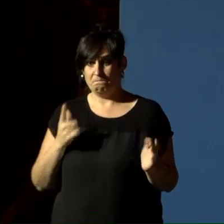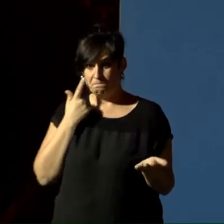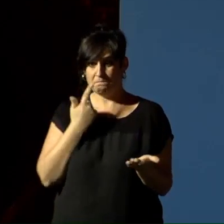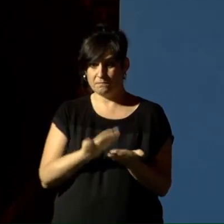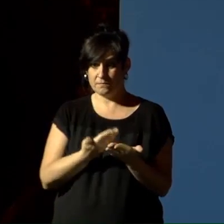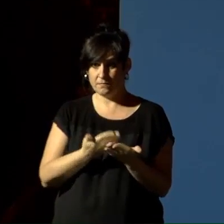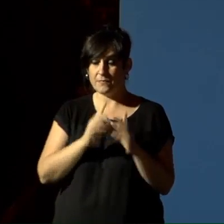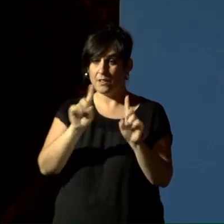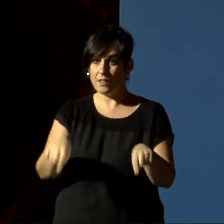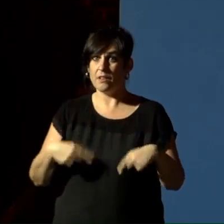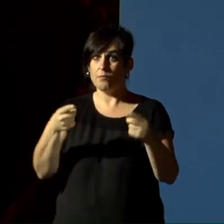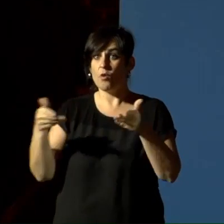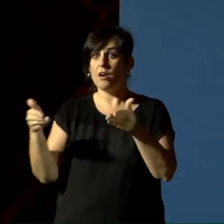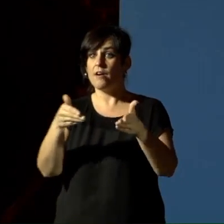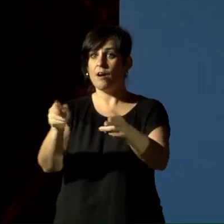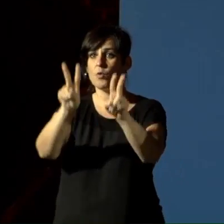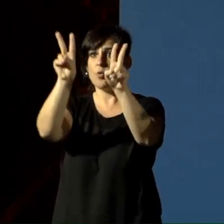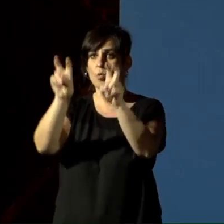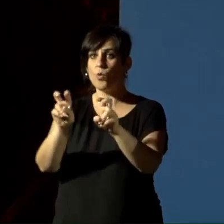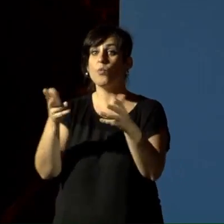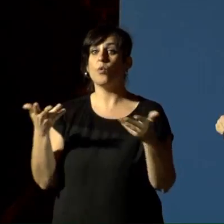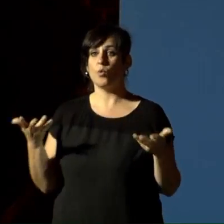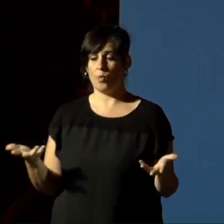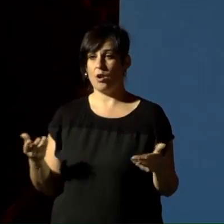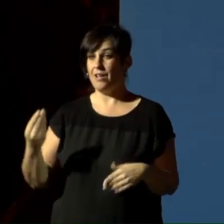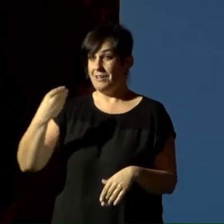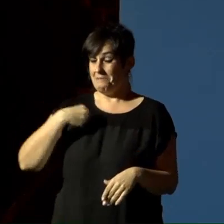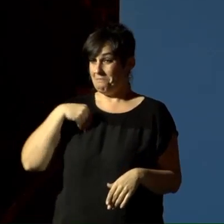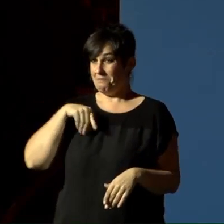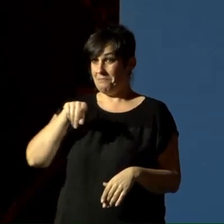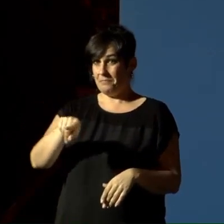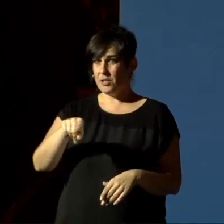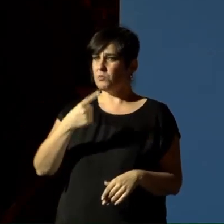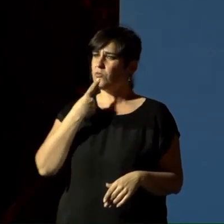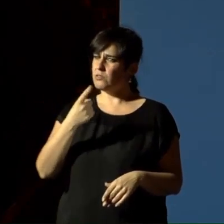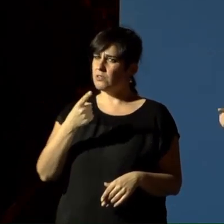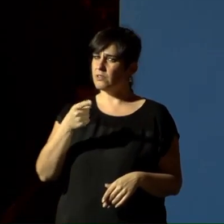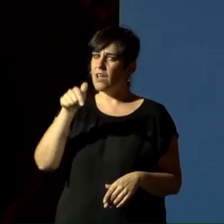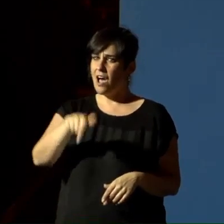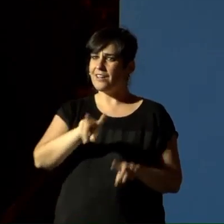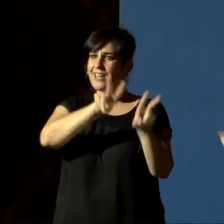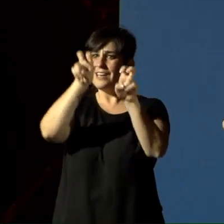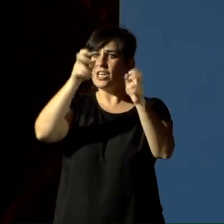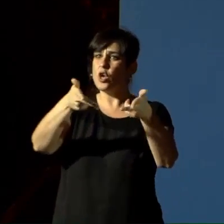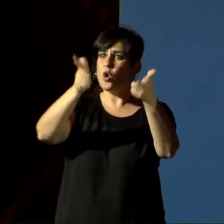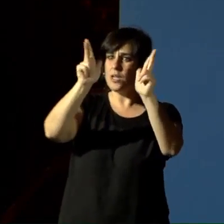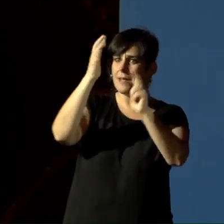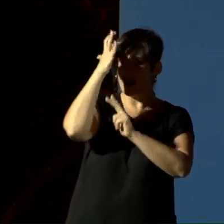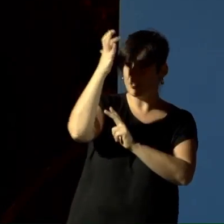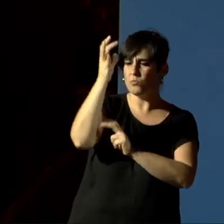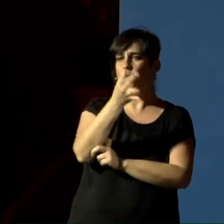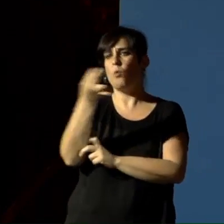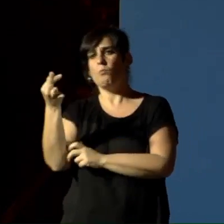outro paradigma que se está a impugnar, que é o paradigma que decía, non, aquí hai unha confrontación entre o neoliberalismo e máis a